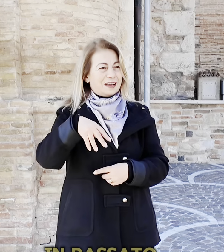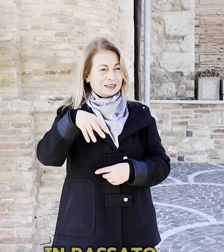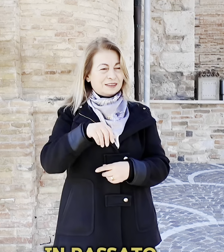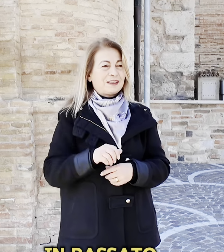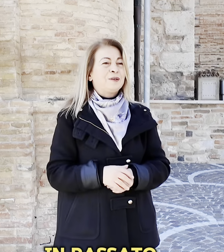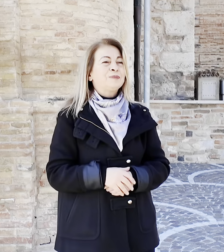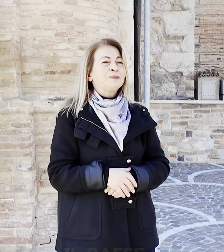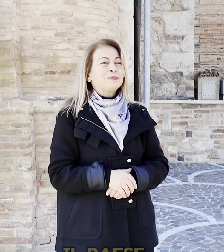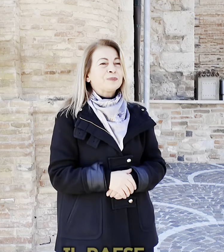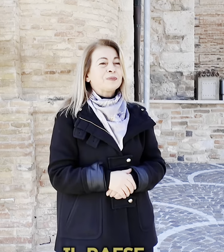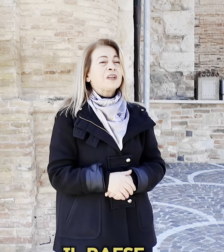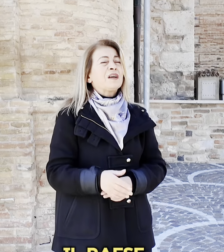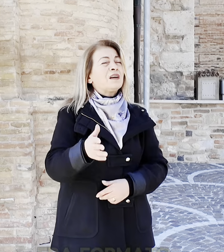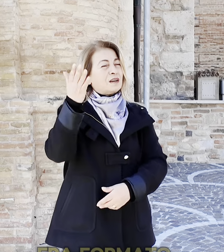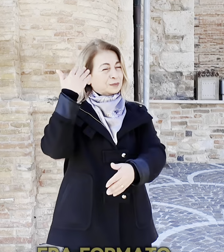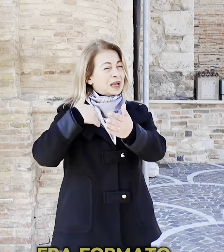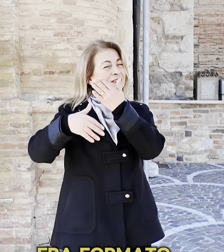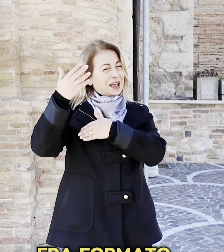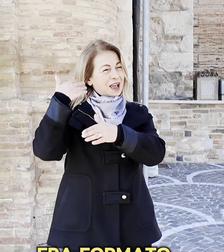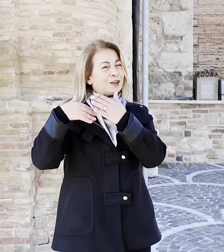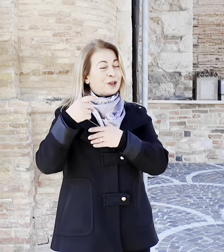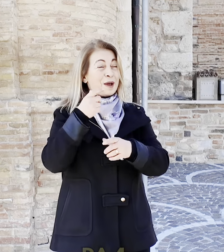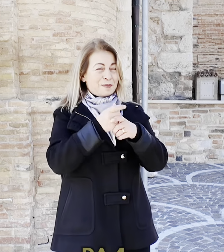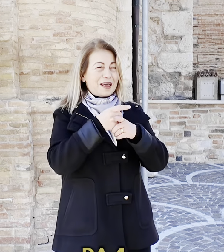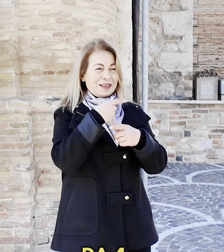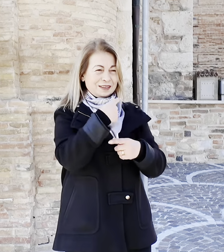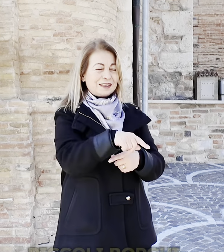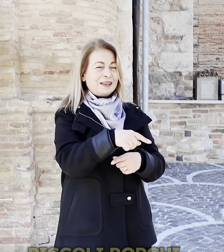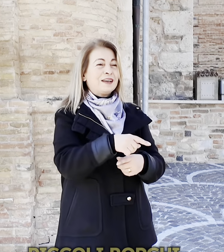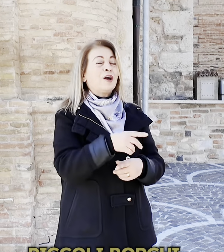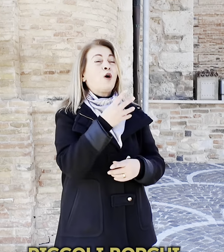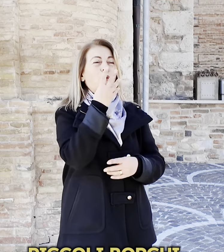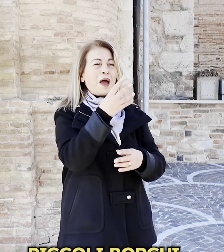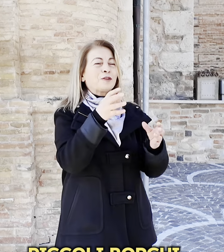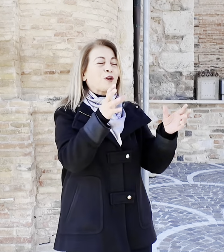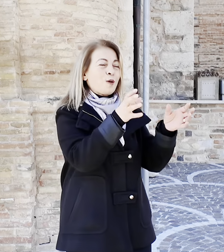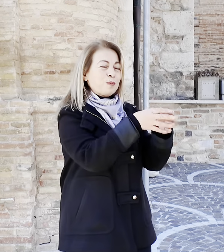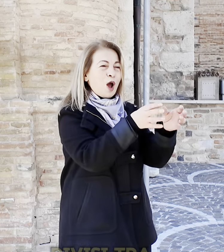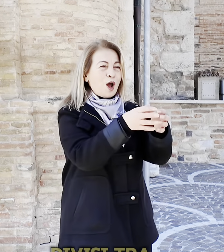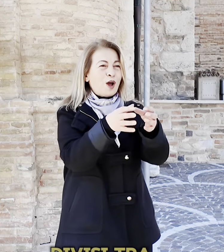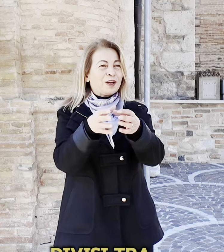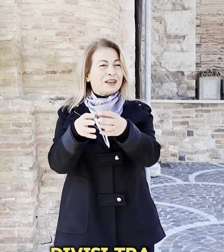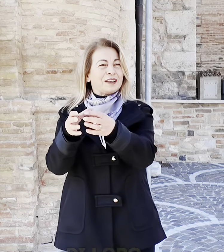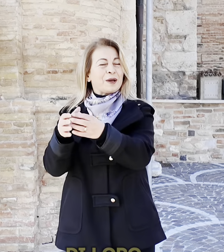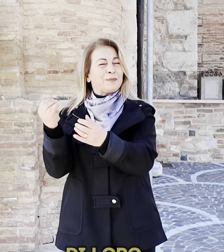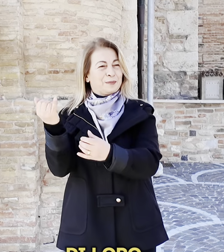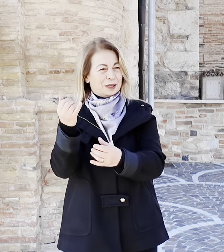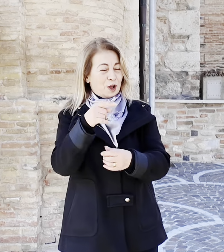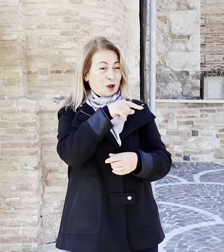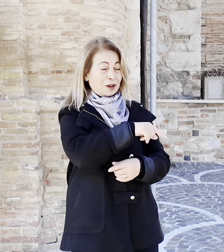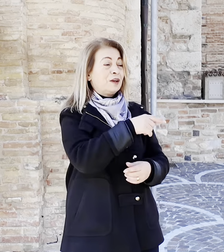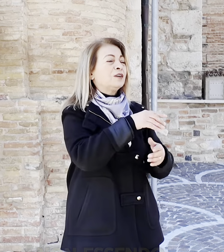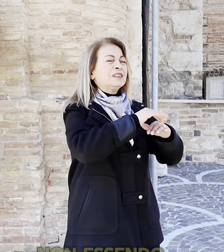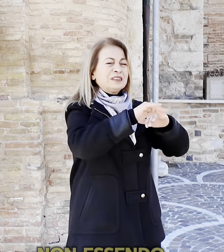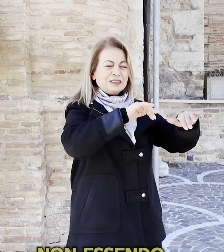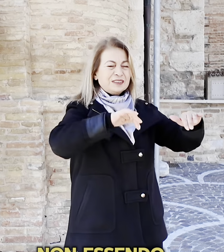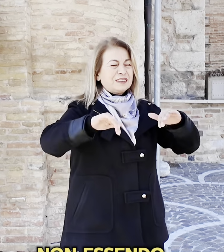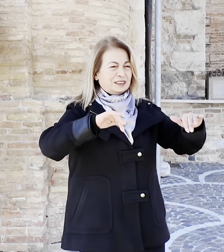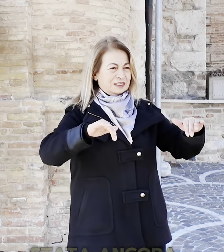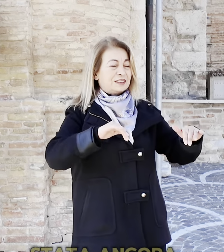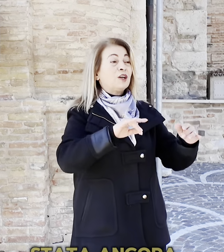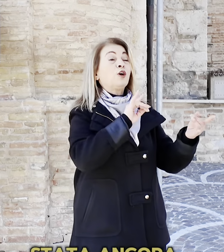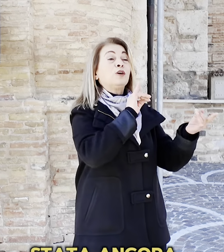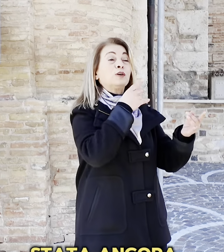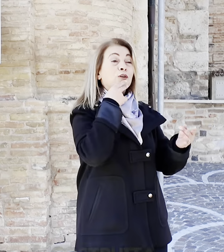In passato il paese era formato da 4 piccoli borghi divisi tra di loro, non